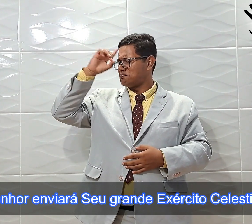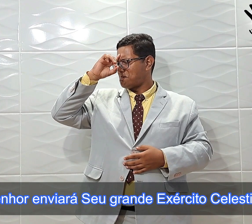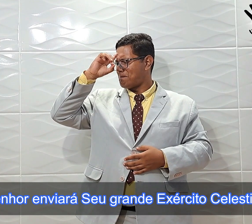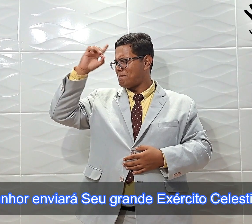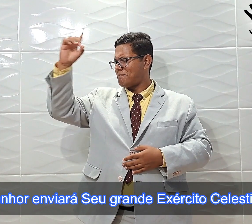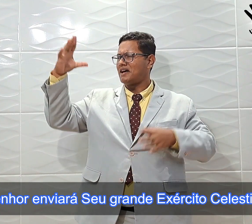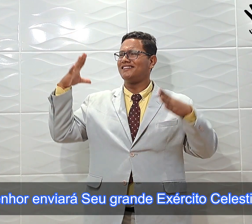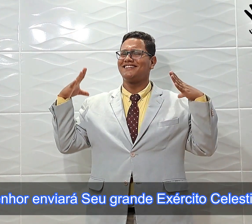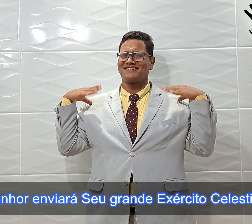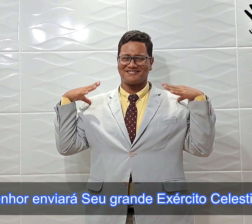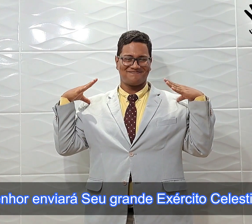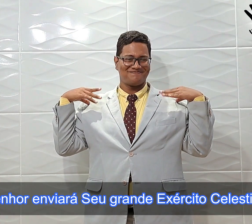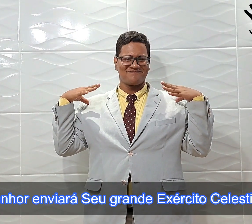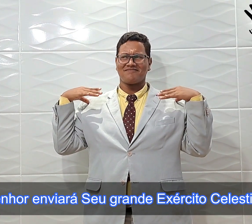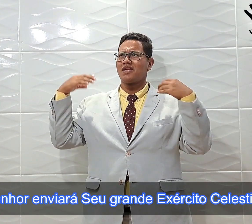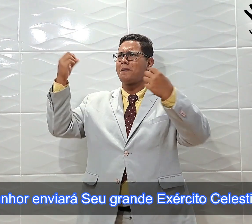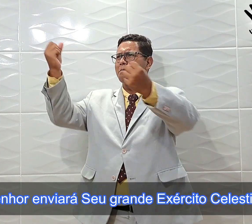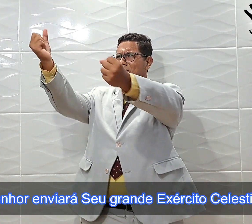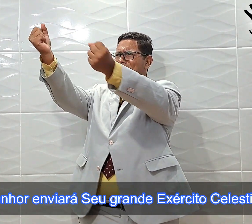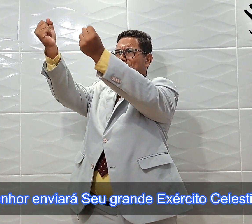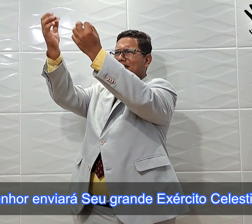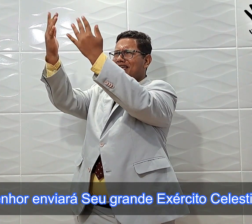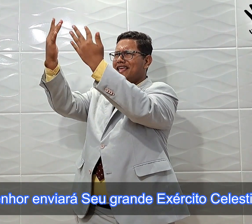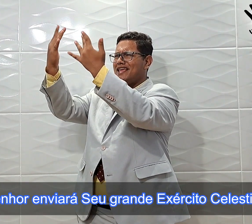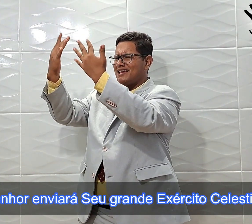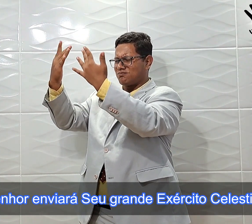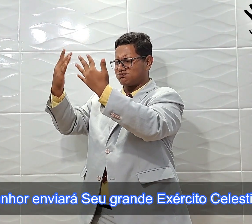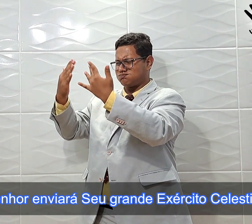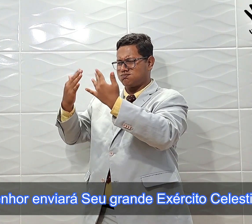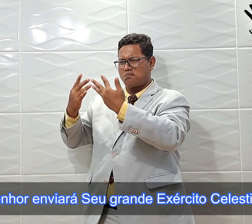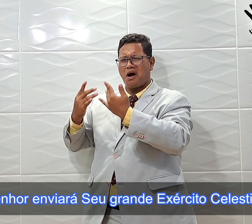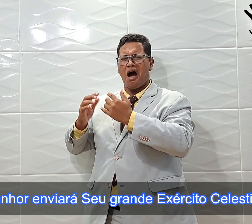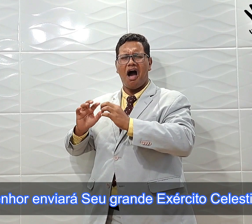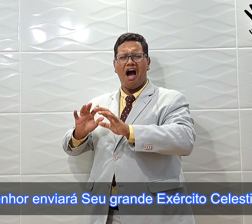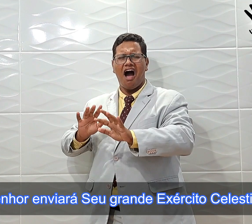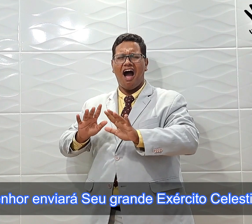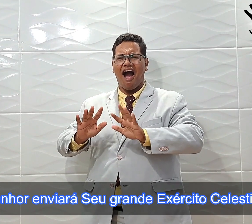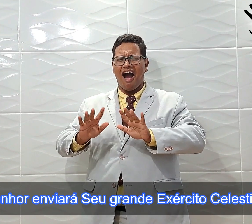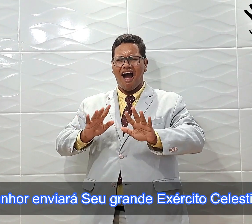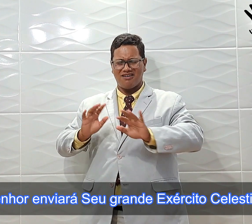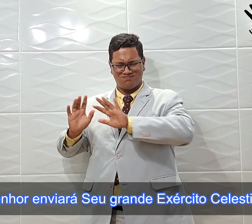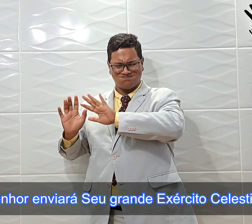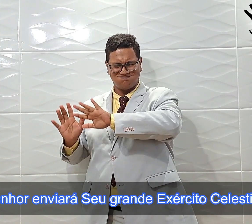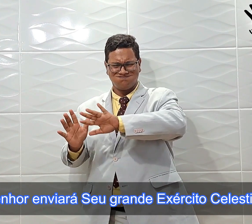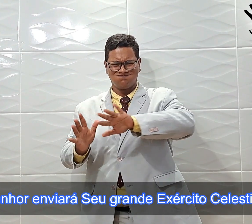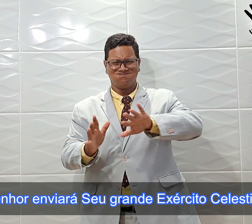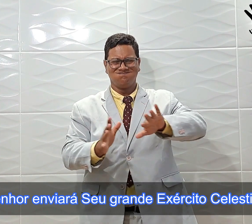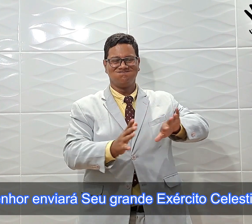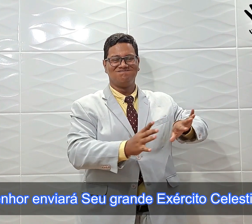enviará seu grande exército celestial.